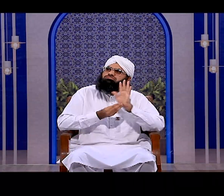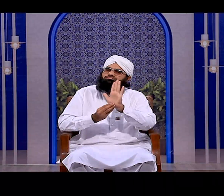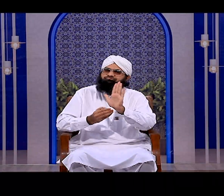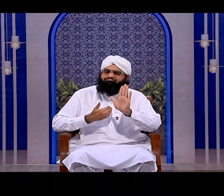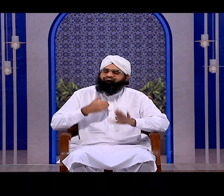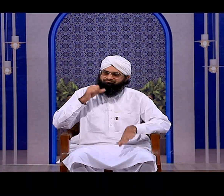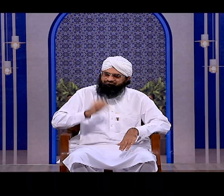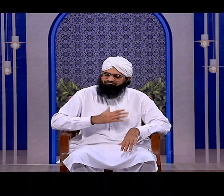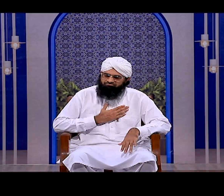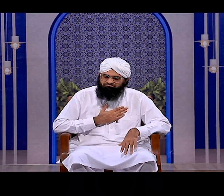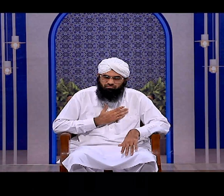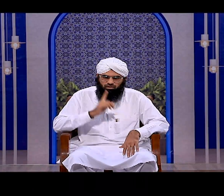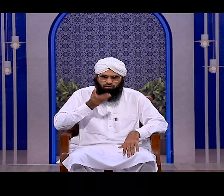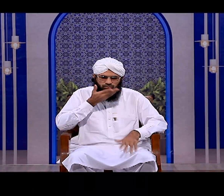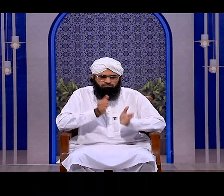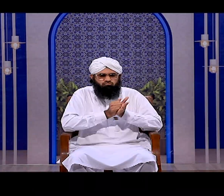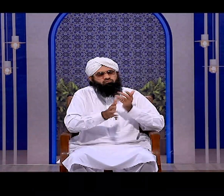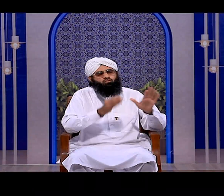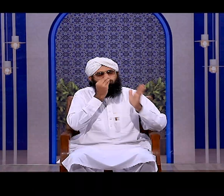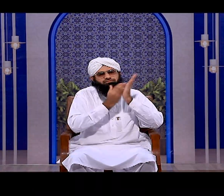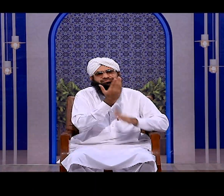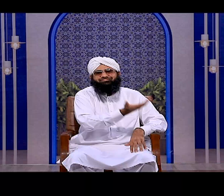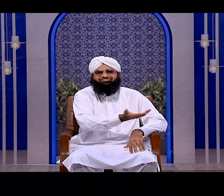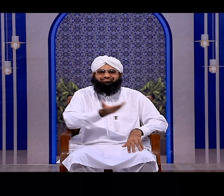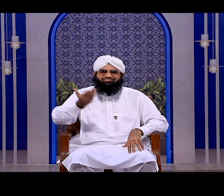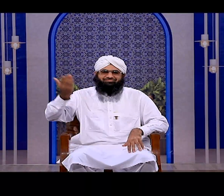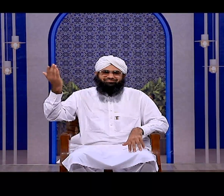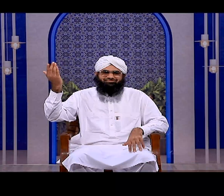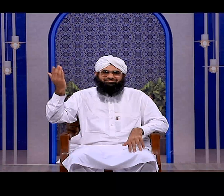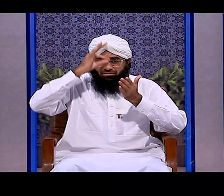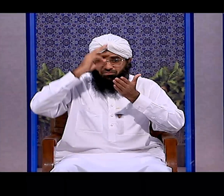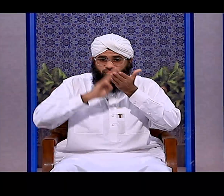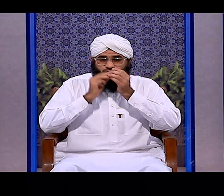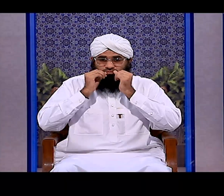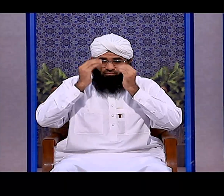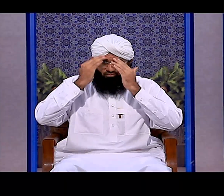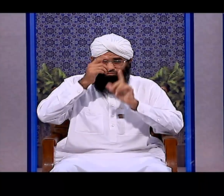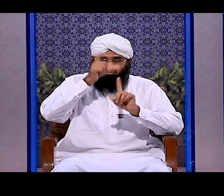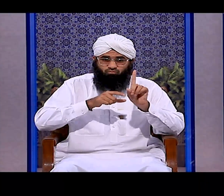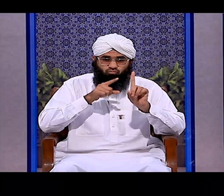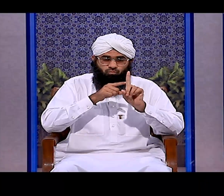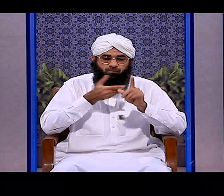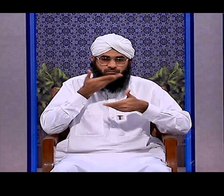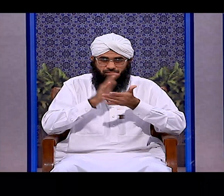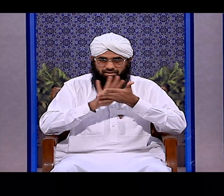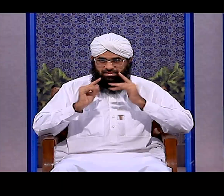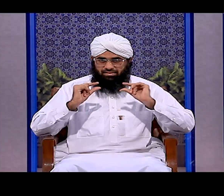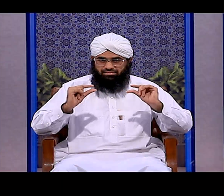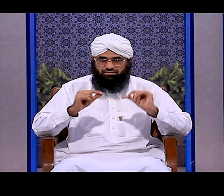اقرار کر لے گا، تب اسے جنت میں داخل کر دیا جائے گا۔ رسول اکرم نور مجسم صلی اللہ